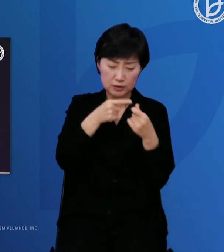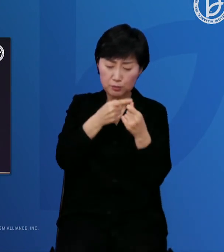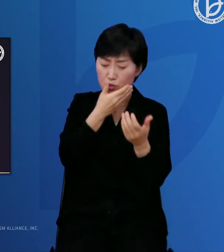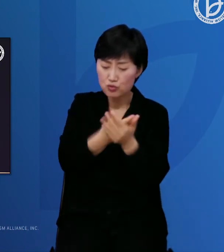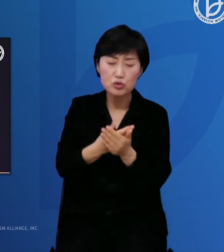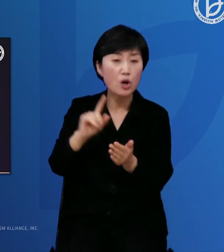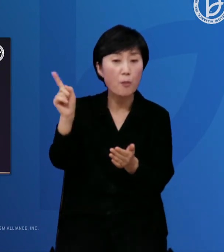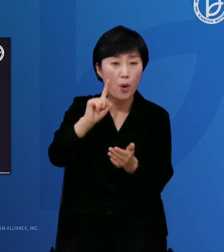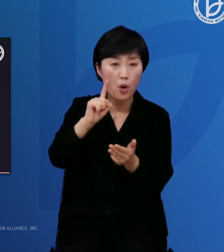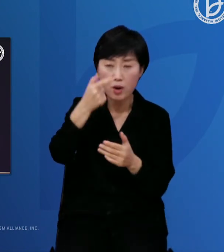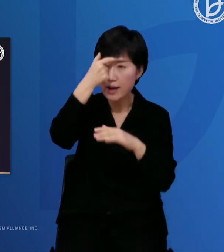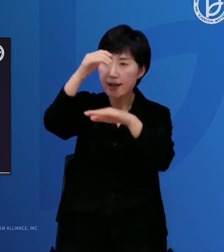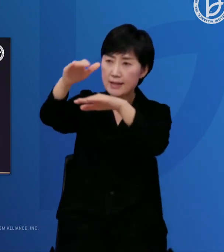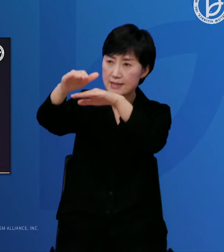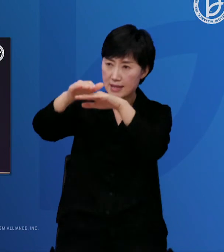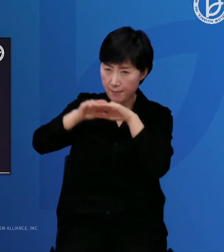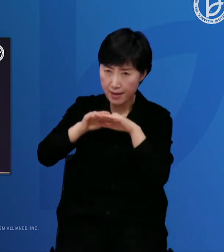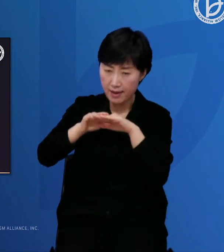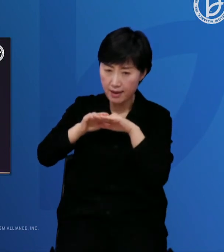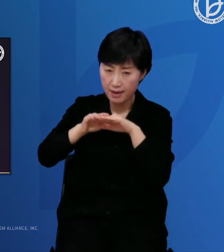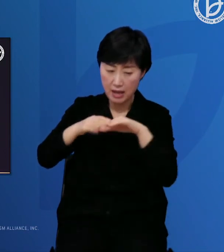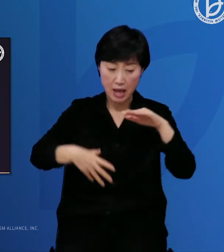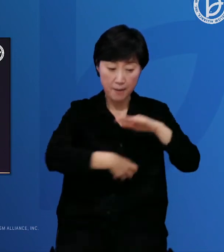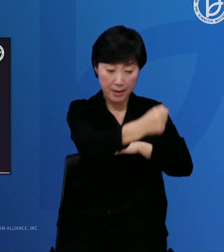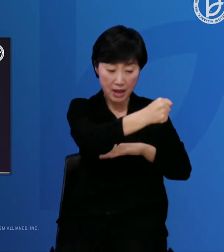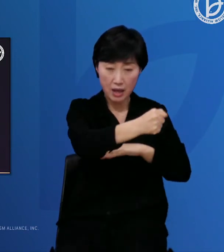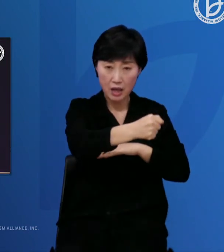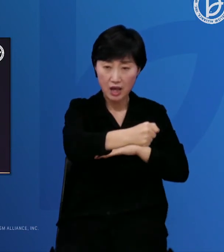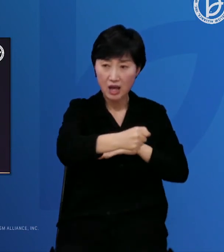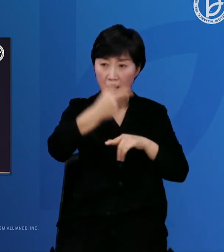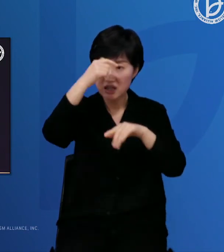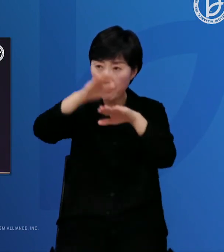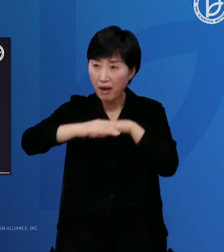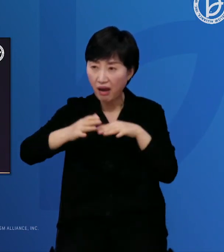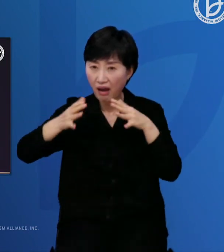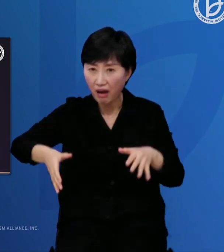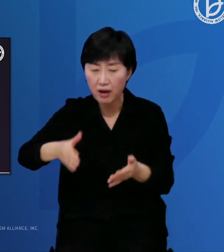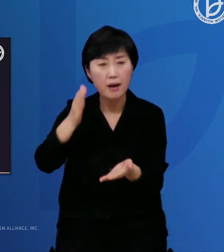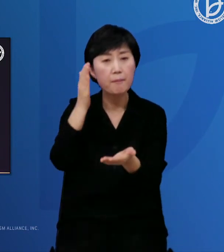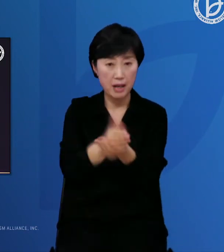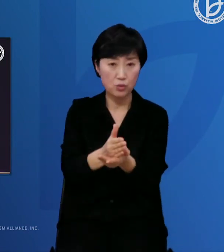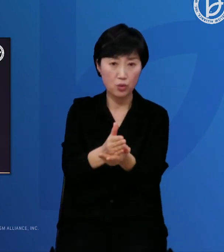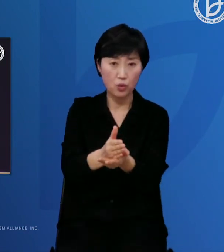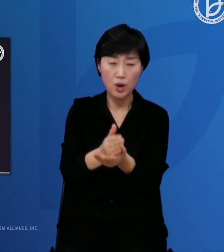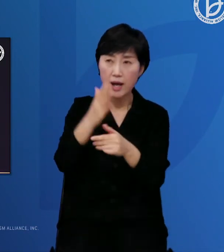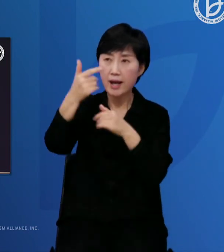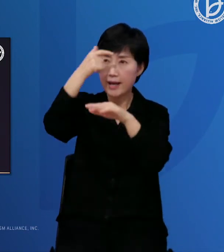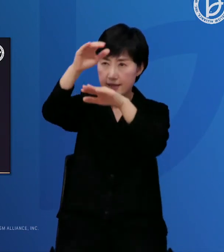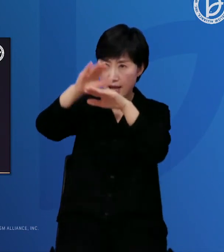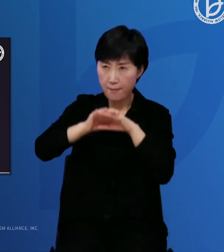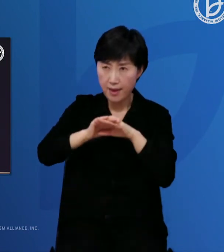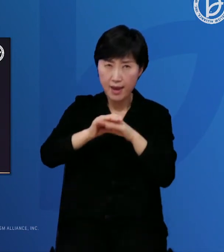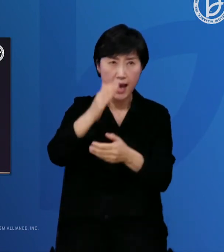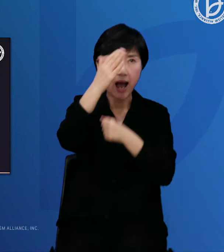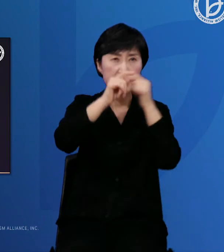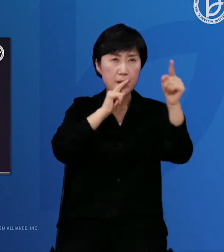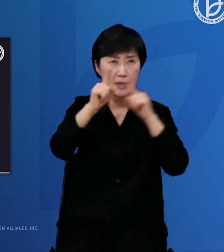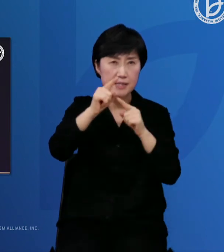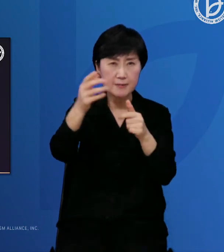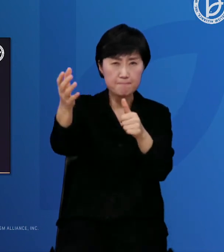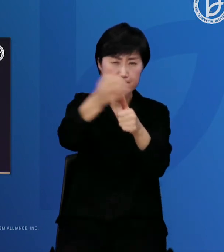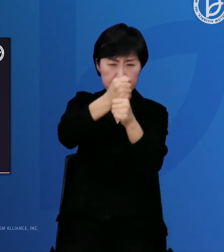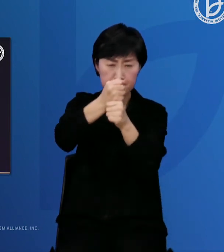말고 말씀을 정확하게 붙잡으라. It doesn't matter what happens. Do not forfeit the blessing of worship and do not lose hold of the stream of the